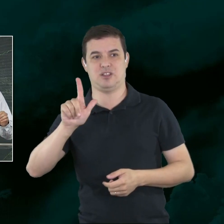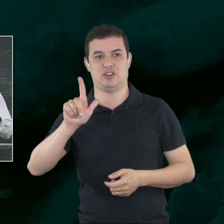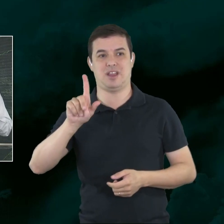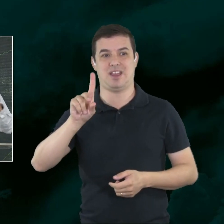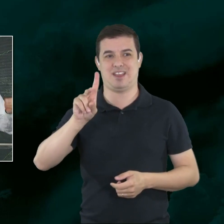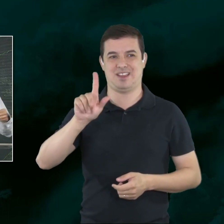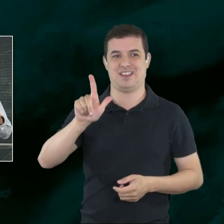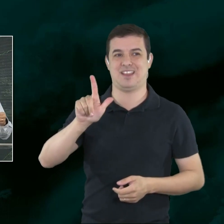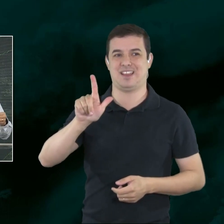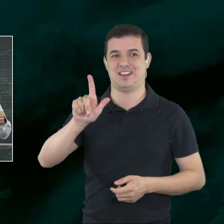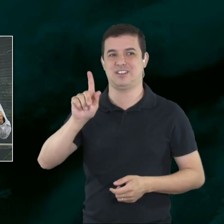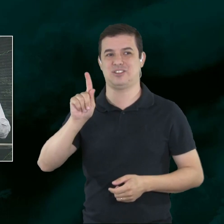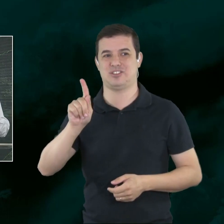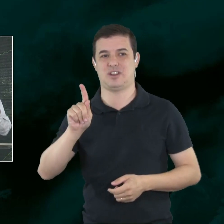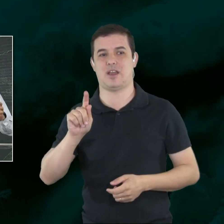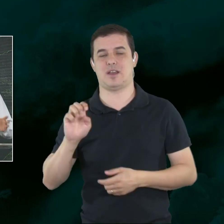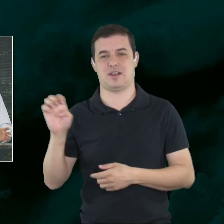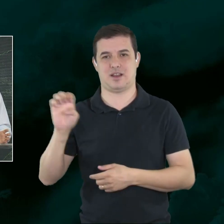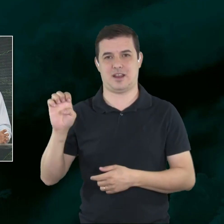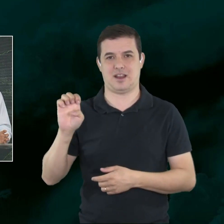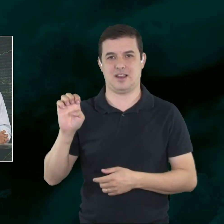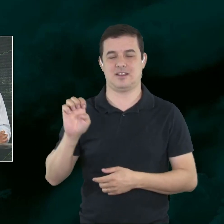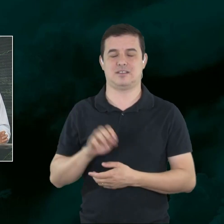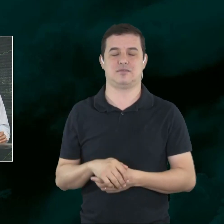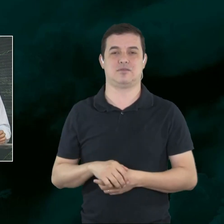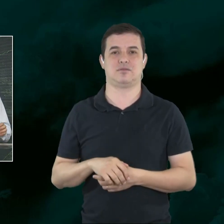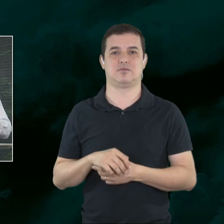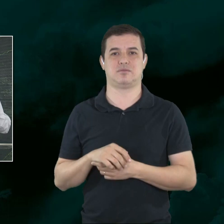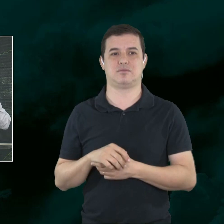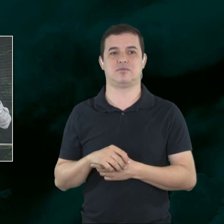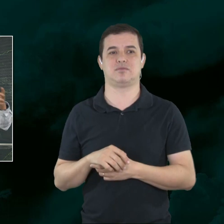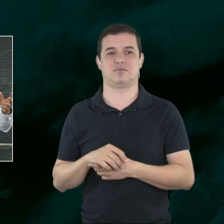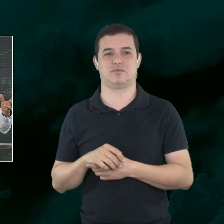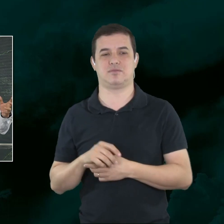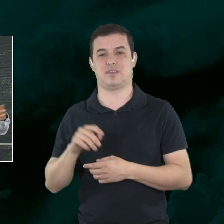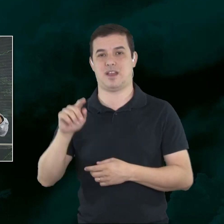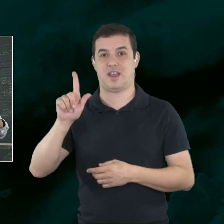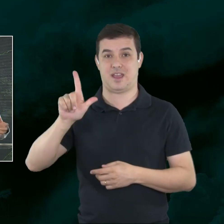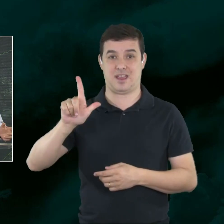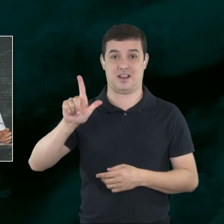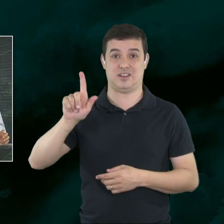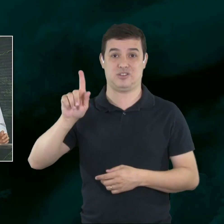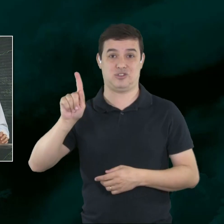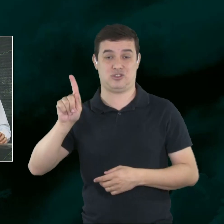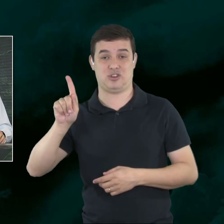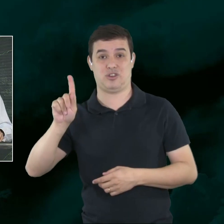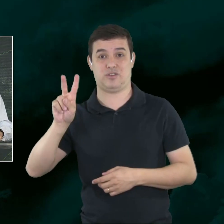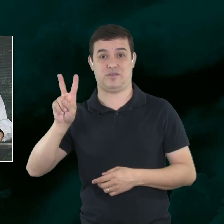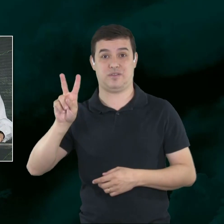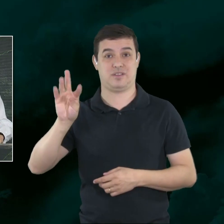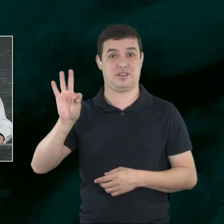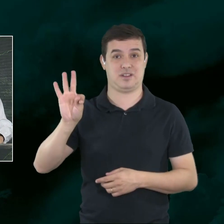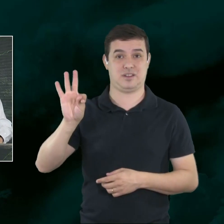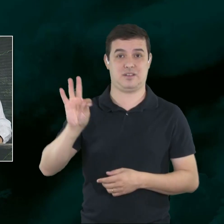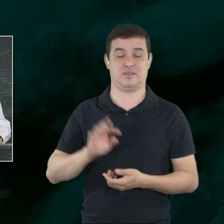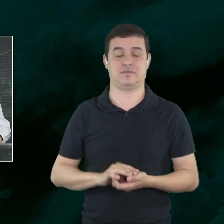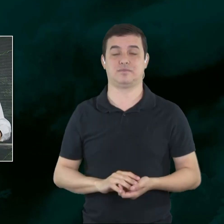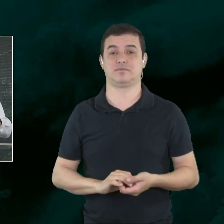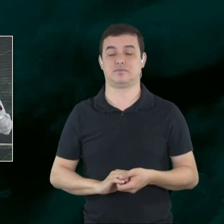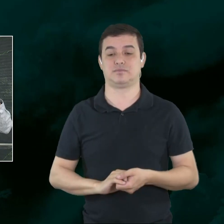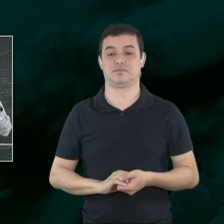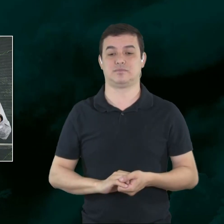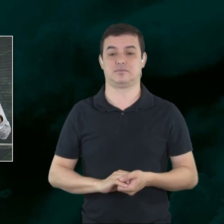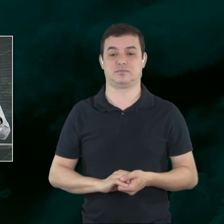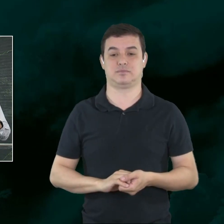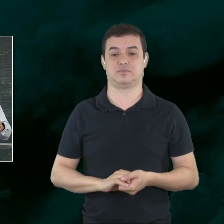começou afirmando direitos e pedindo dignidade, combatia abusos e injustiças. No entanto, uma